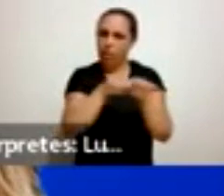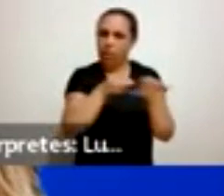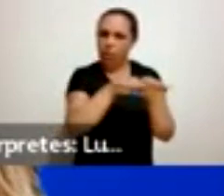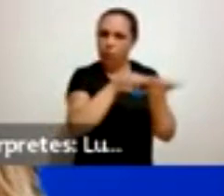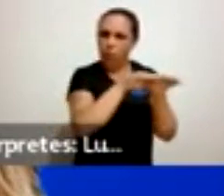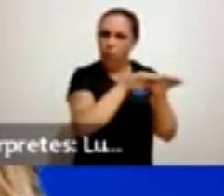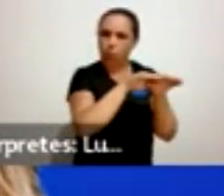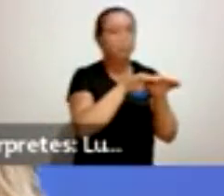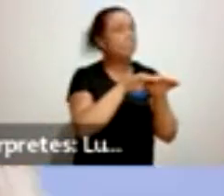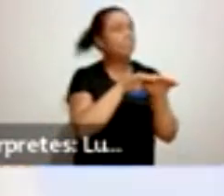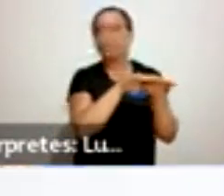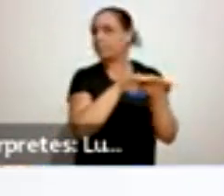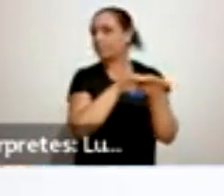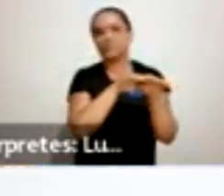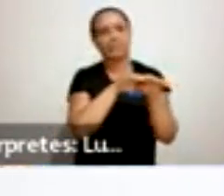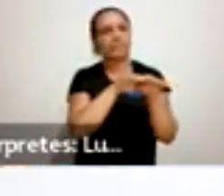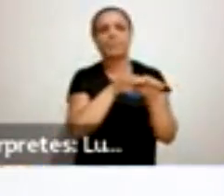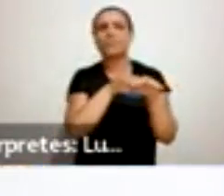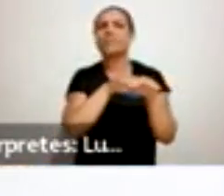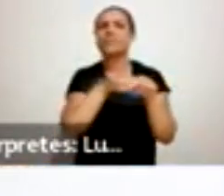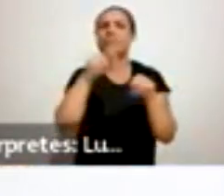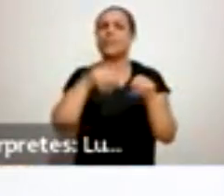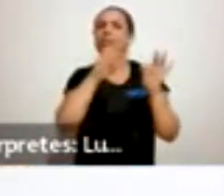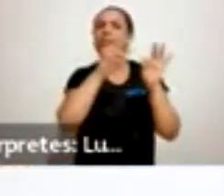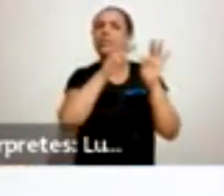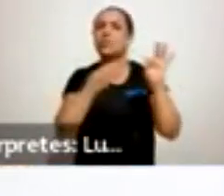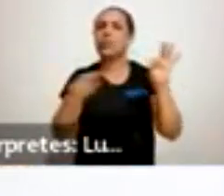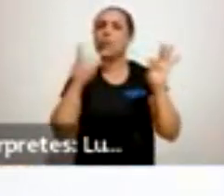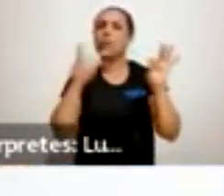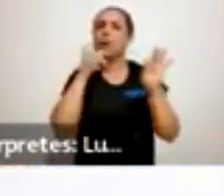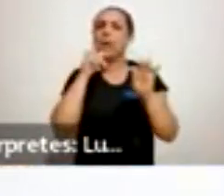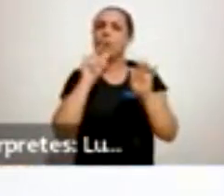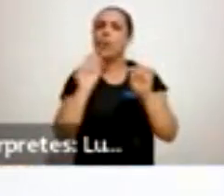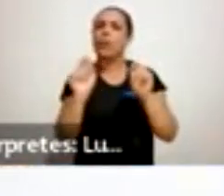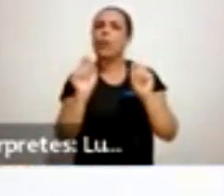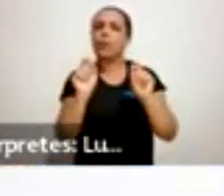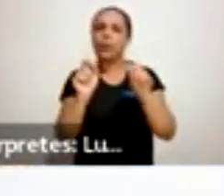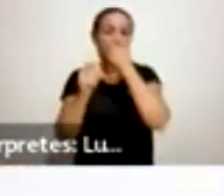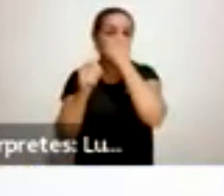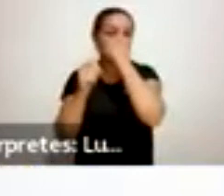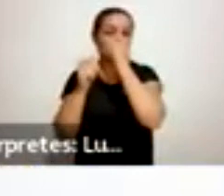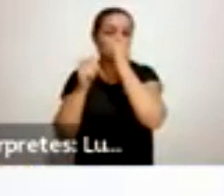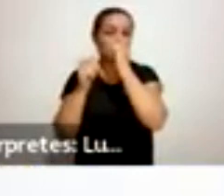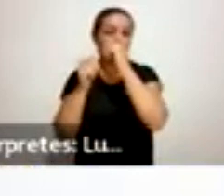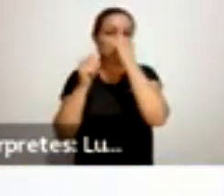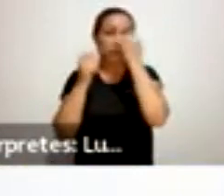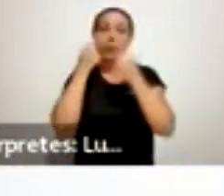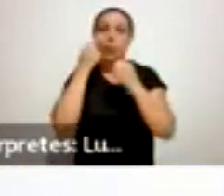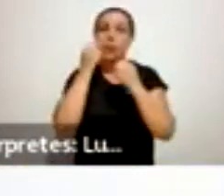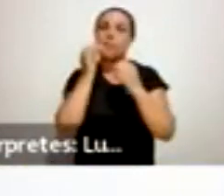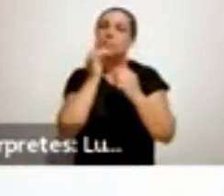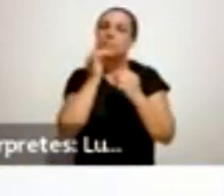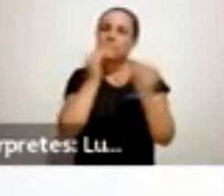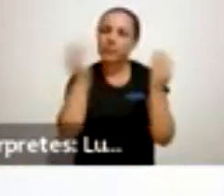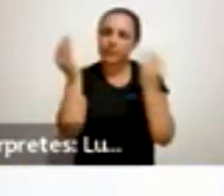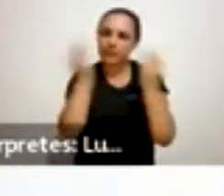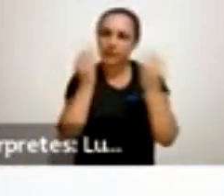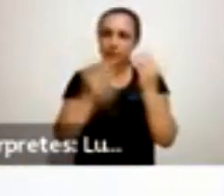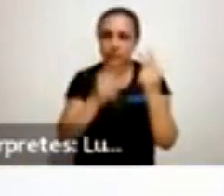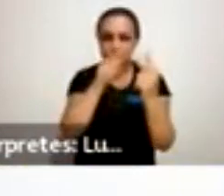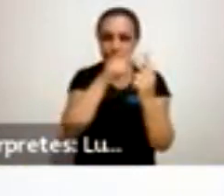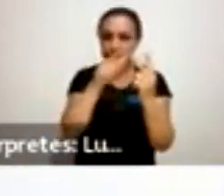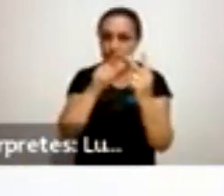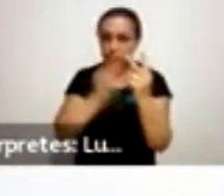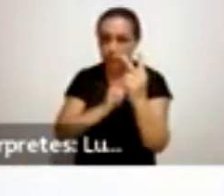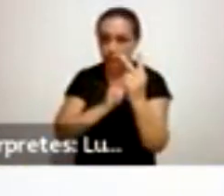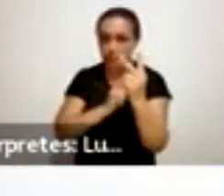água que não hidrata. De que água é essa? Mencionado anteriormente. Nessa ilustração, para você entender bem, aqui está a célula.